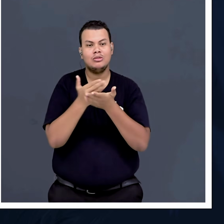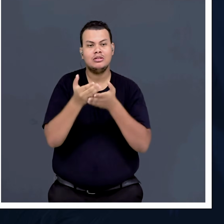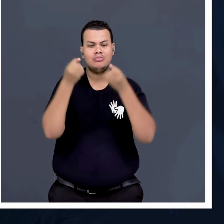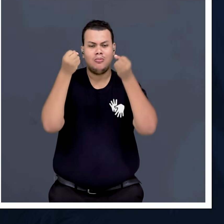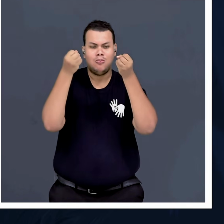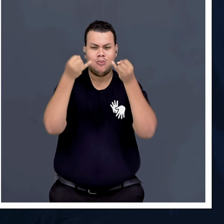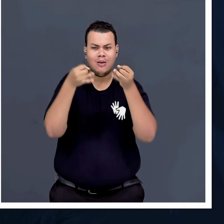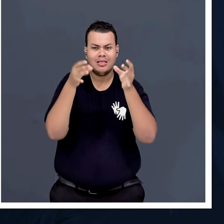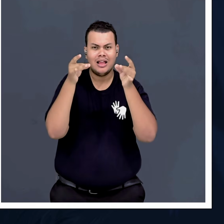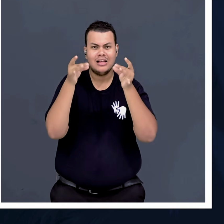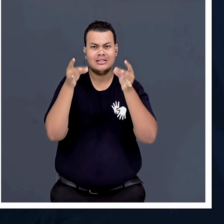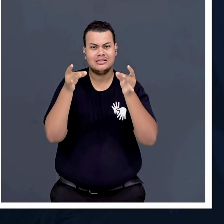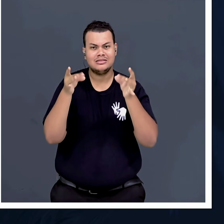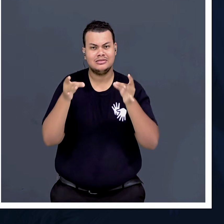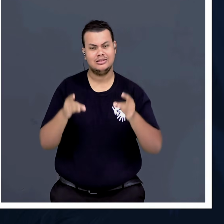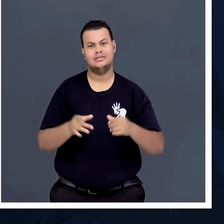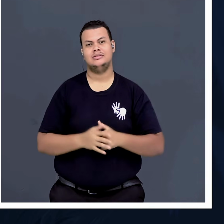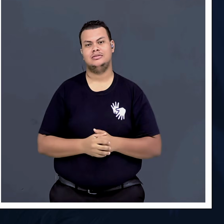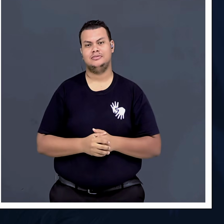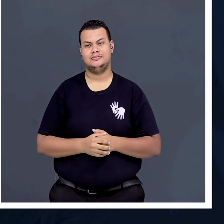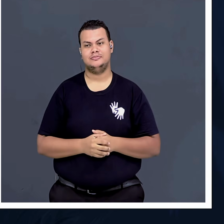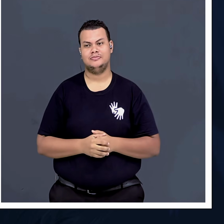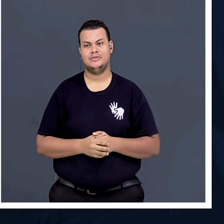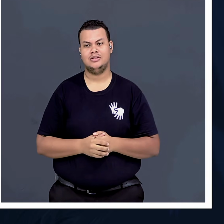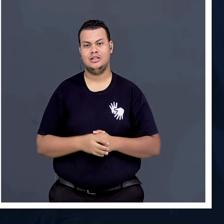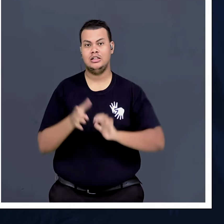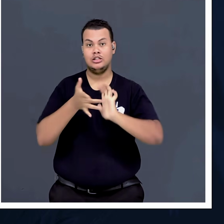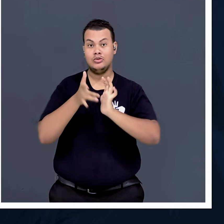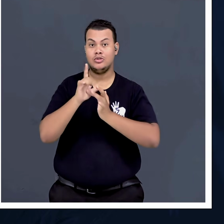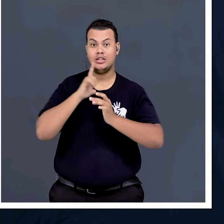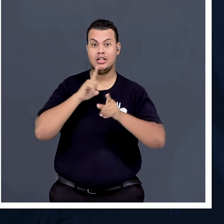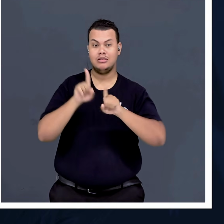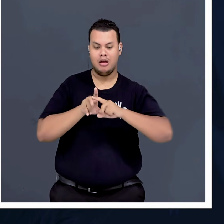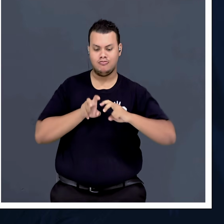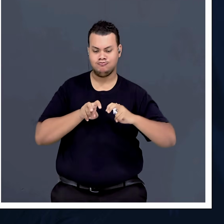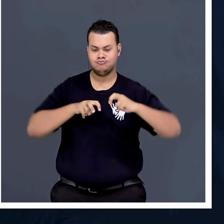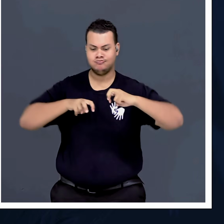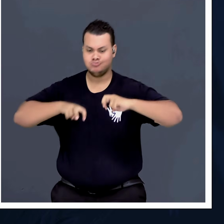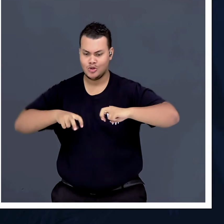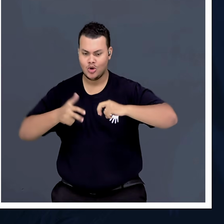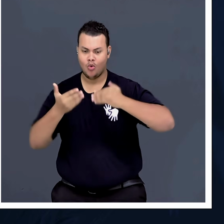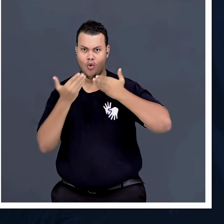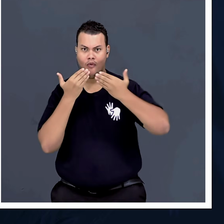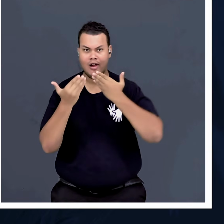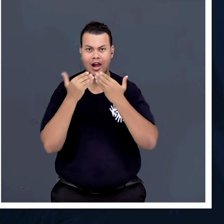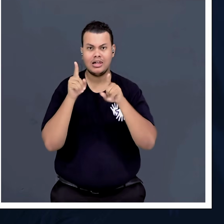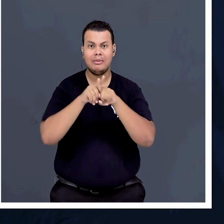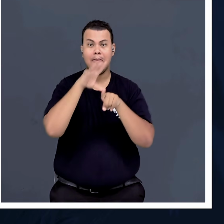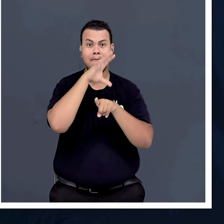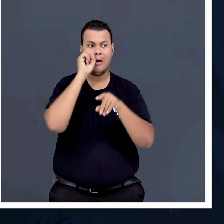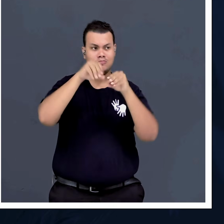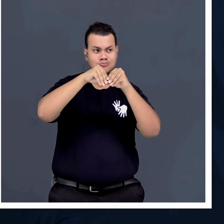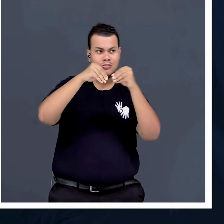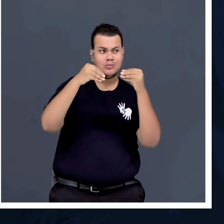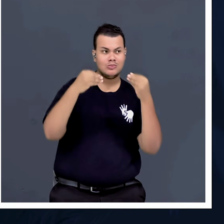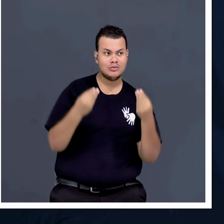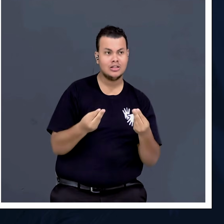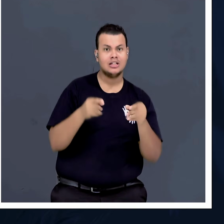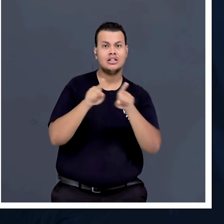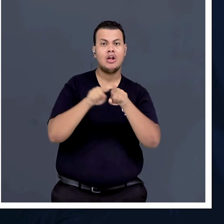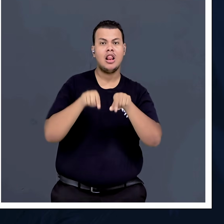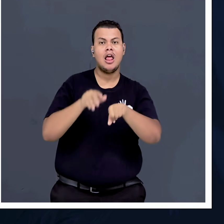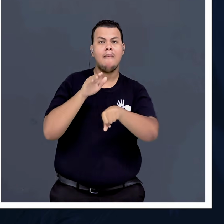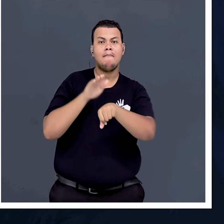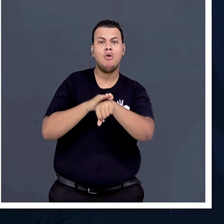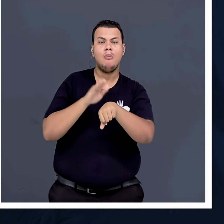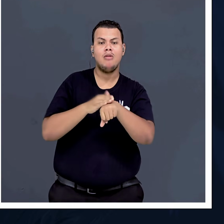cada significado. Que ele sentava e conversava, partia o pão, desfrutava de um momento